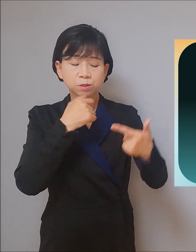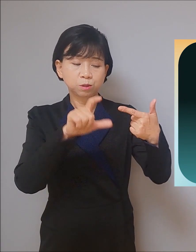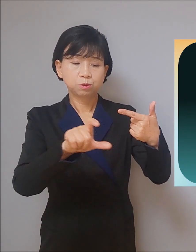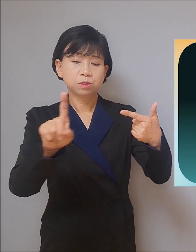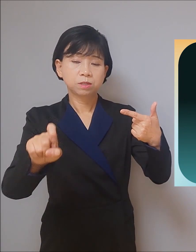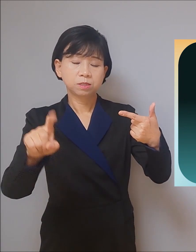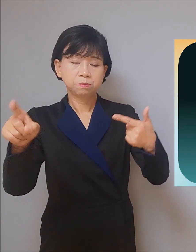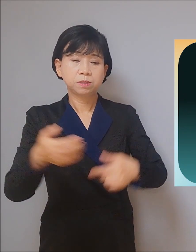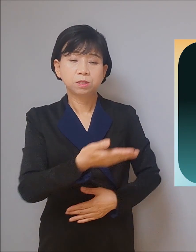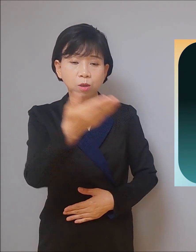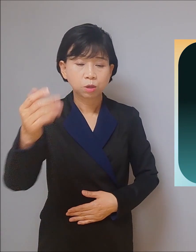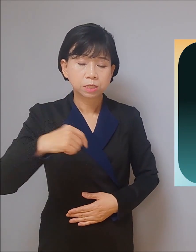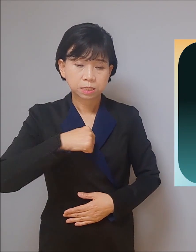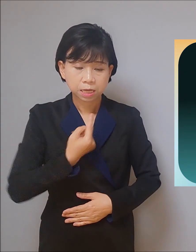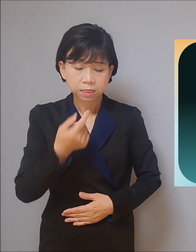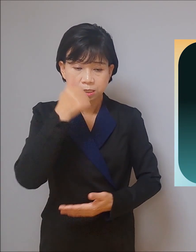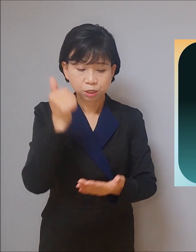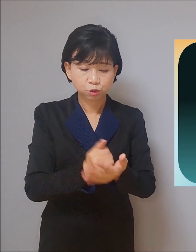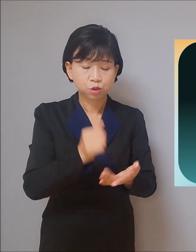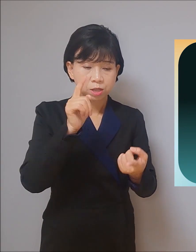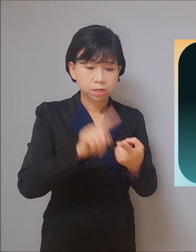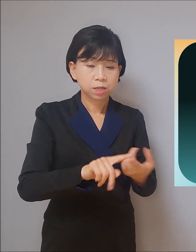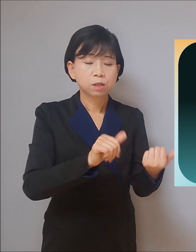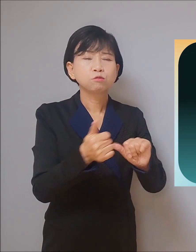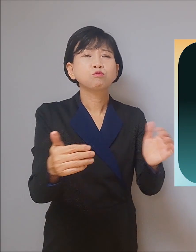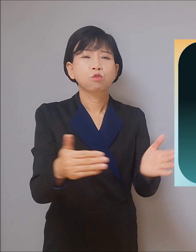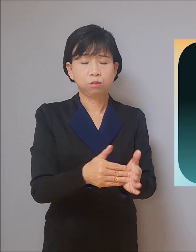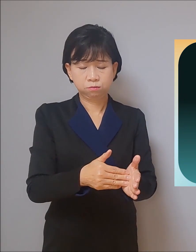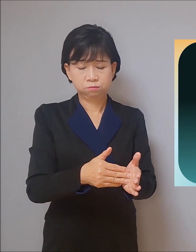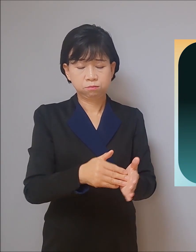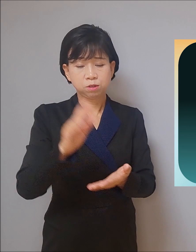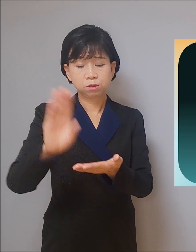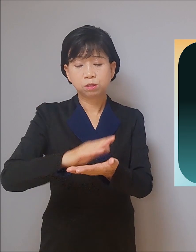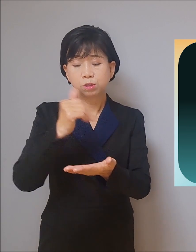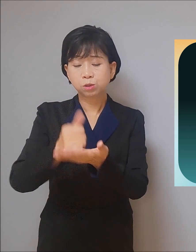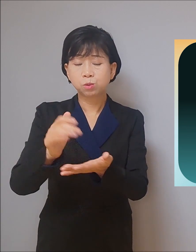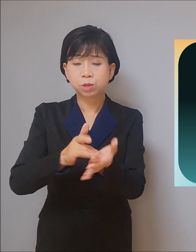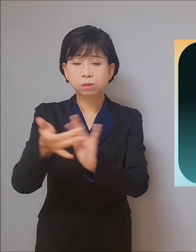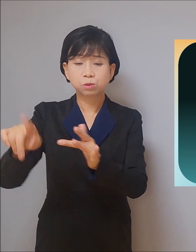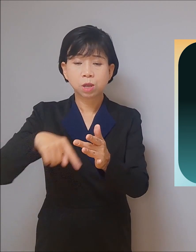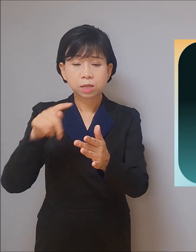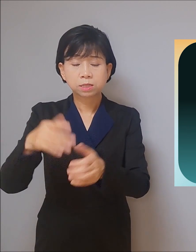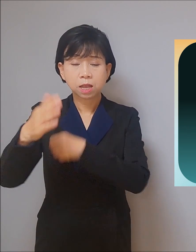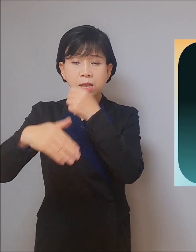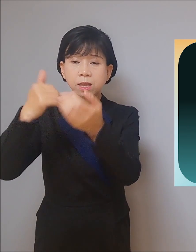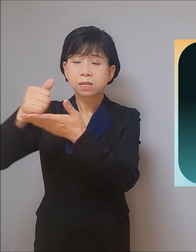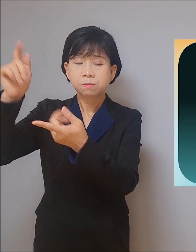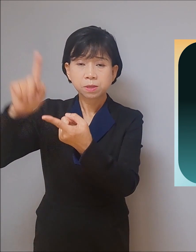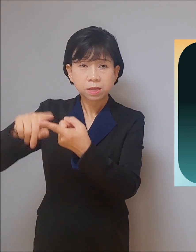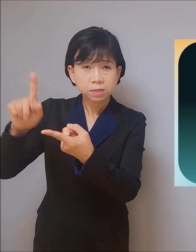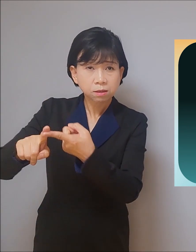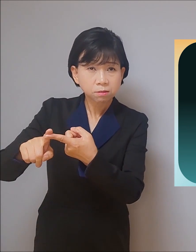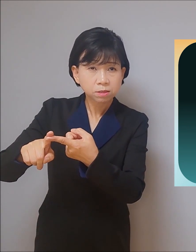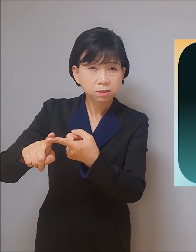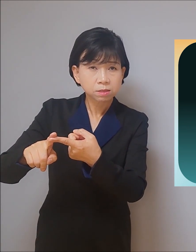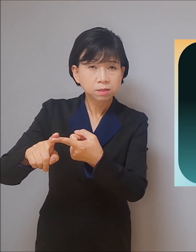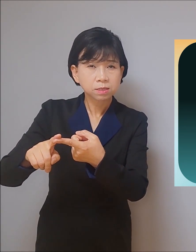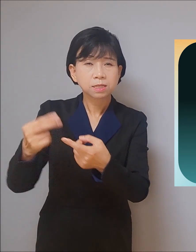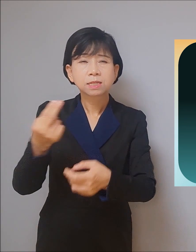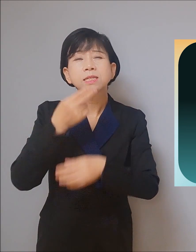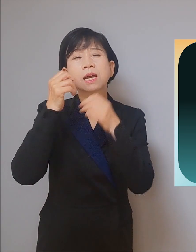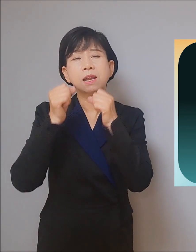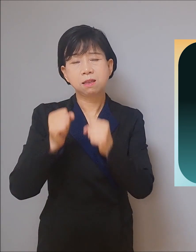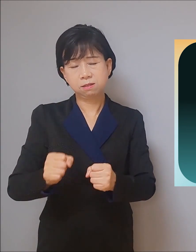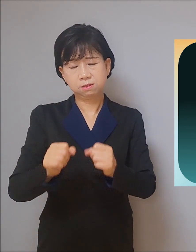이와 같이 너희도 너희 자신을 죄에 대하여는 죽은 자요 그리스도 예수 안에서 하나님께 대하여는 어떤 자요? 살아있는